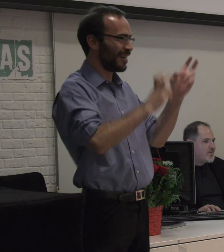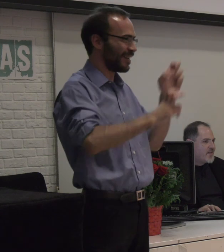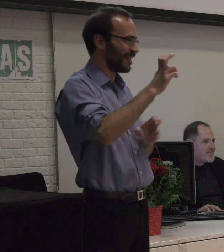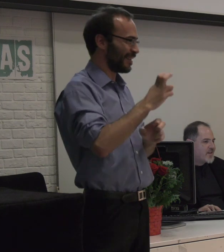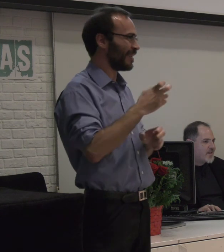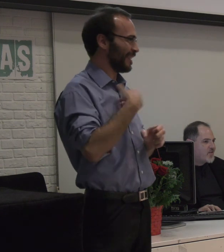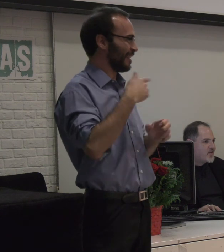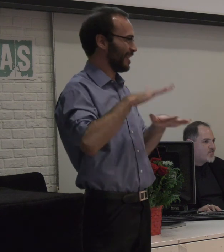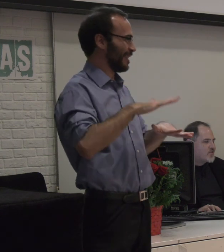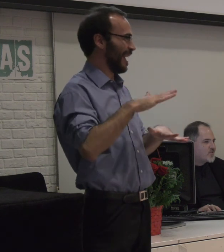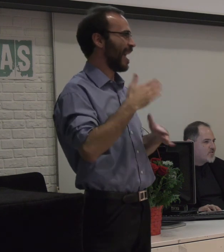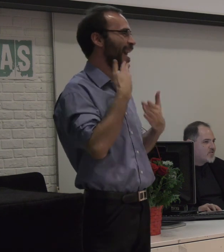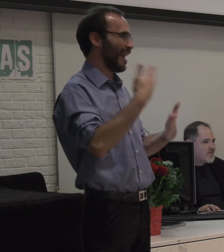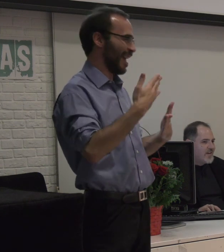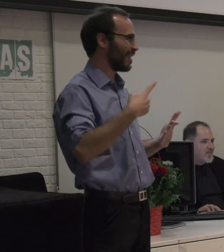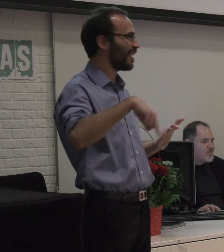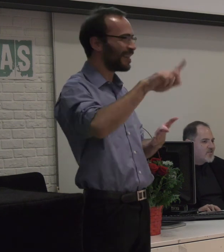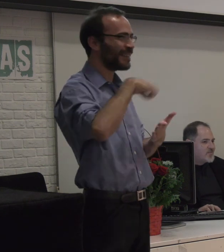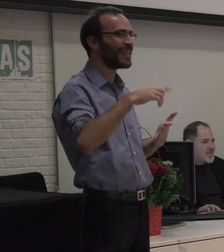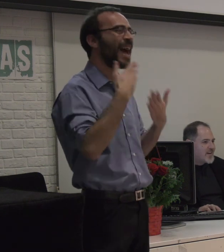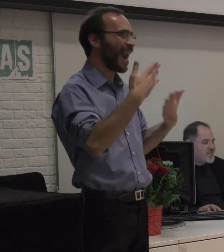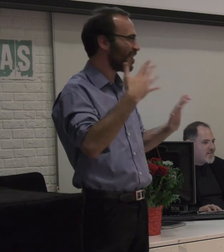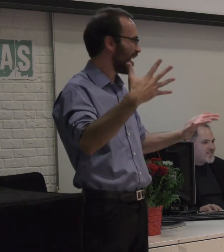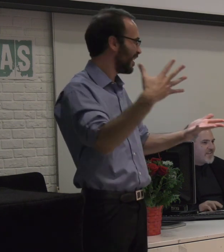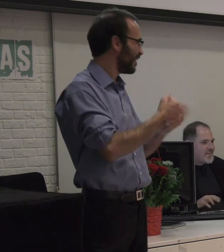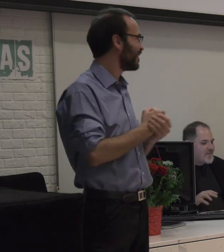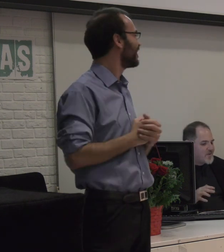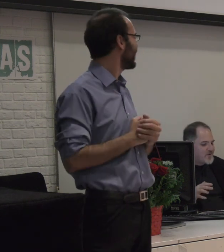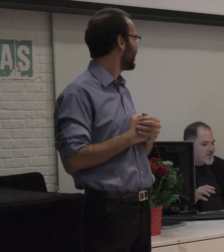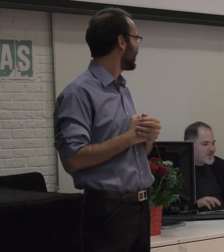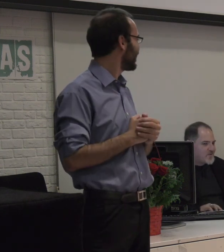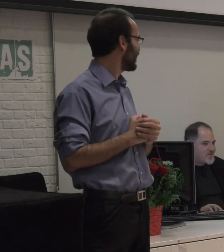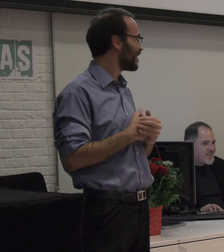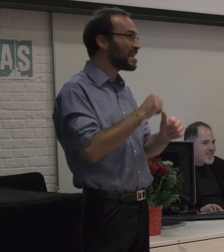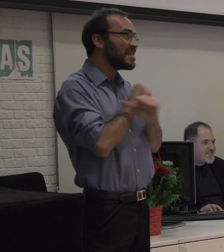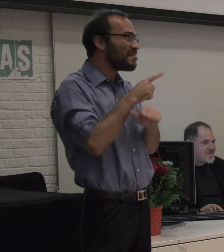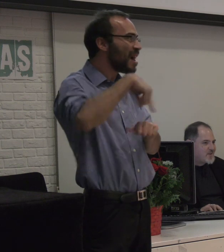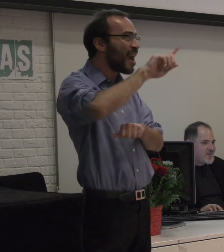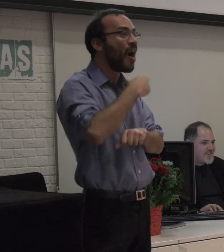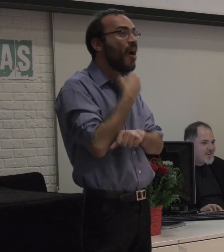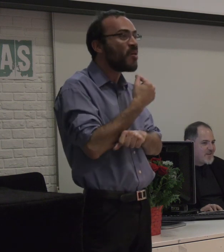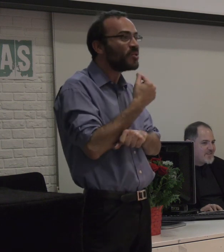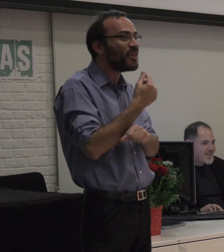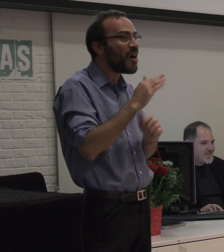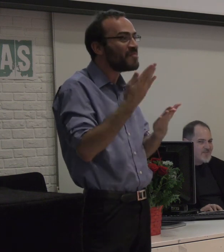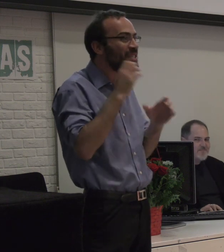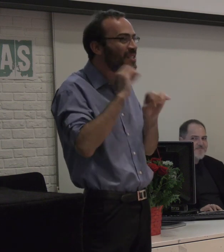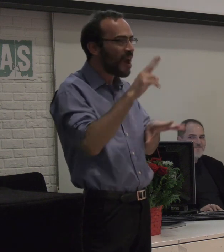posibilidad de estar aquí hoy con todos vosotros. Muchísimas gracias y espero que os gusten estas crónicas del Madrid Secreto.